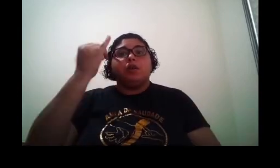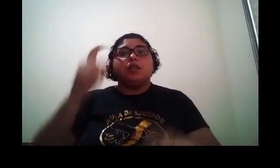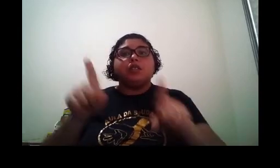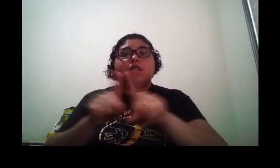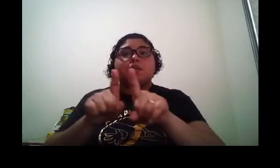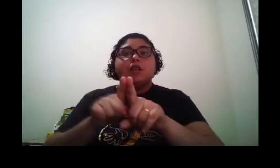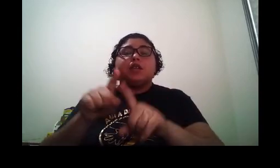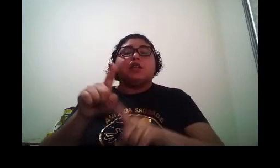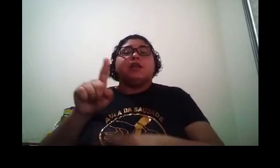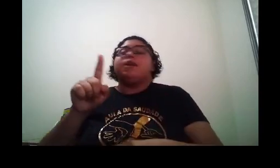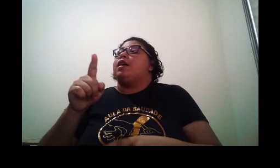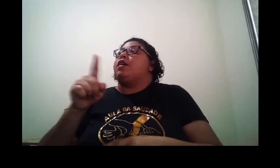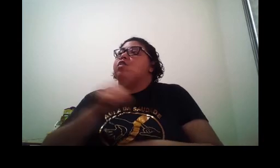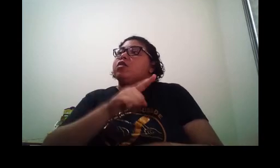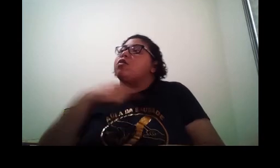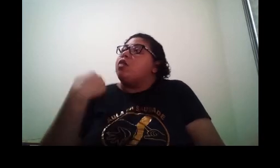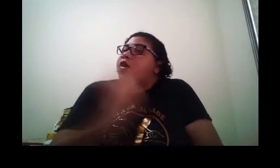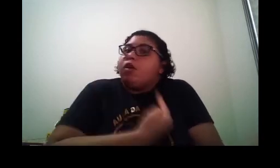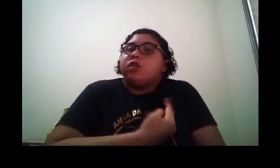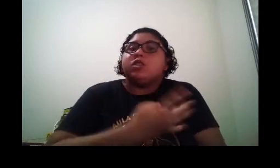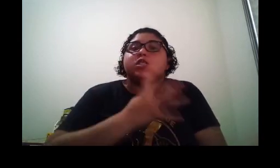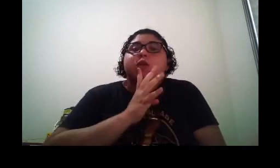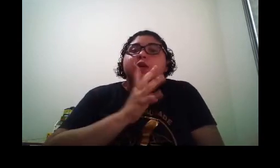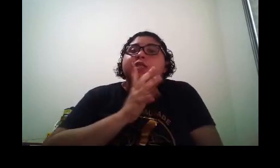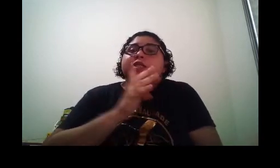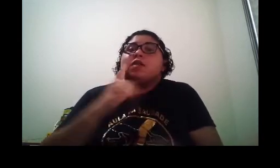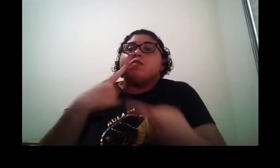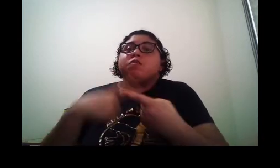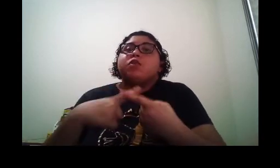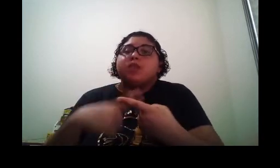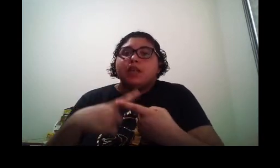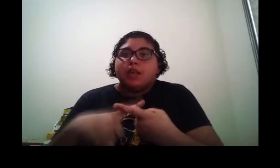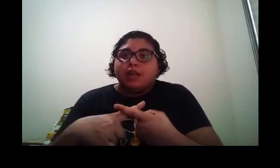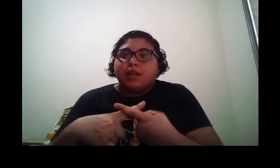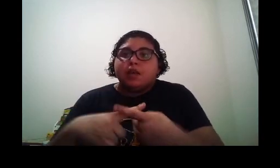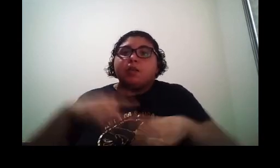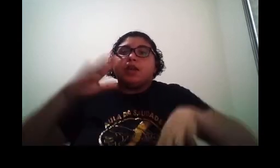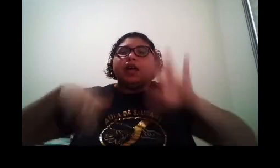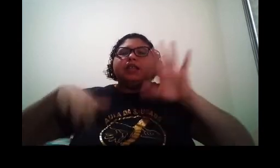né, que nós, que enquanto aprendizes, né, da língua,